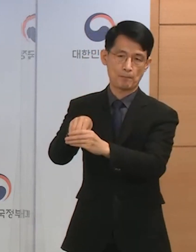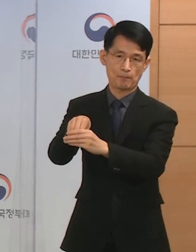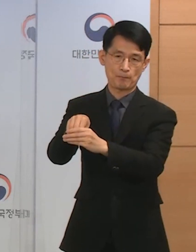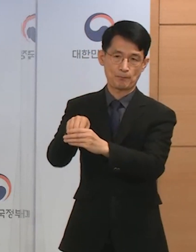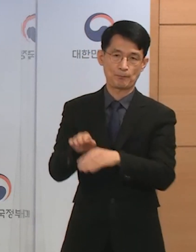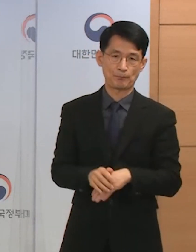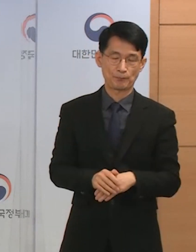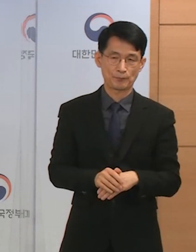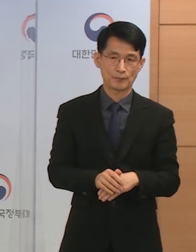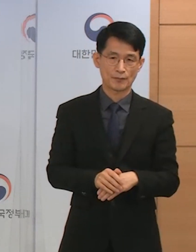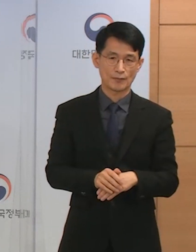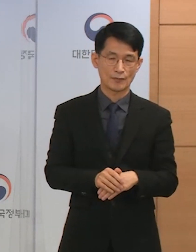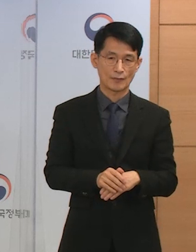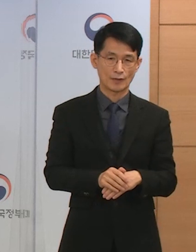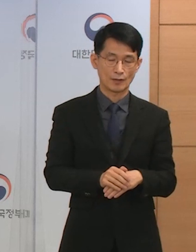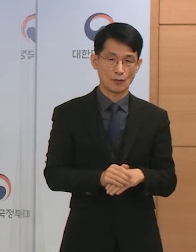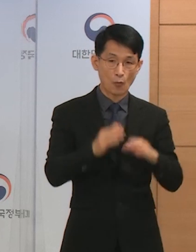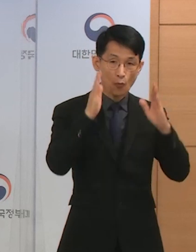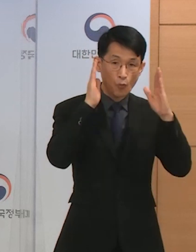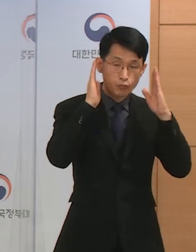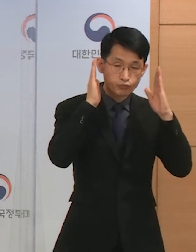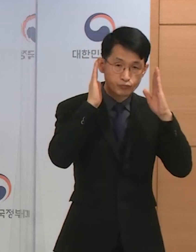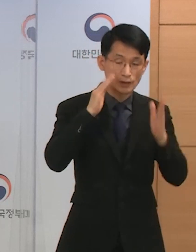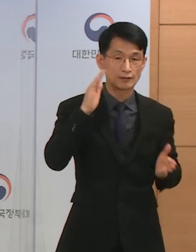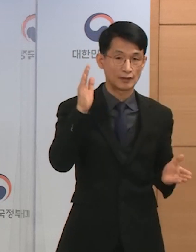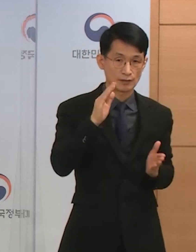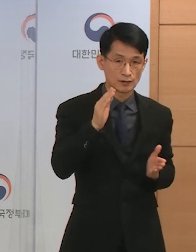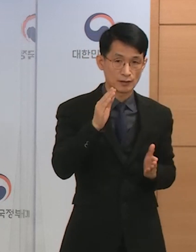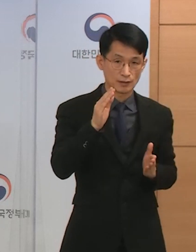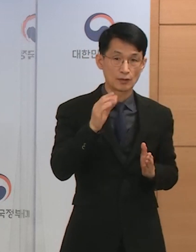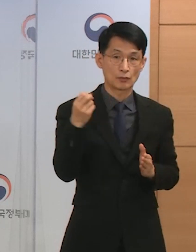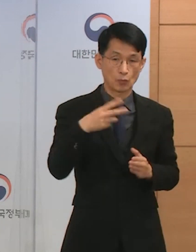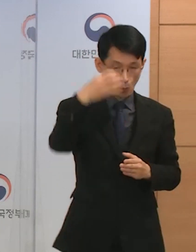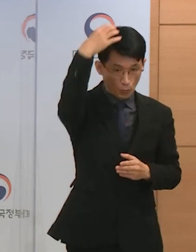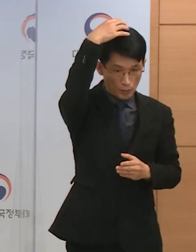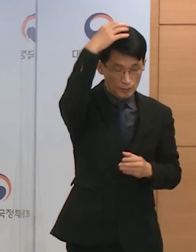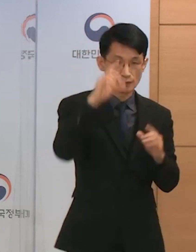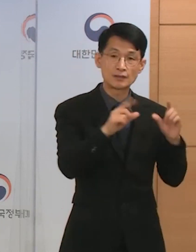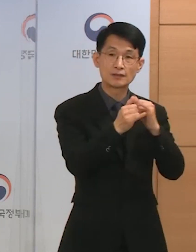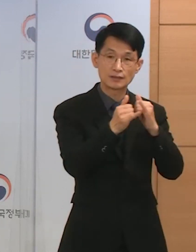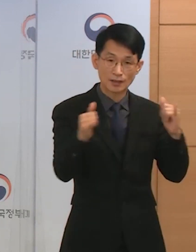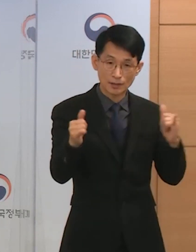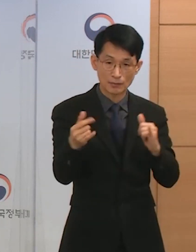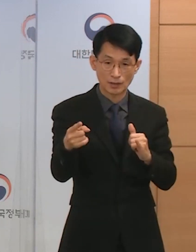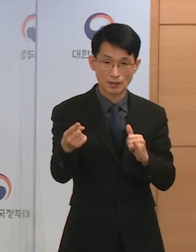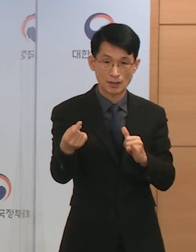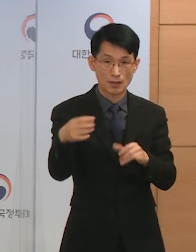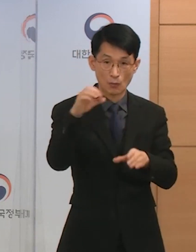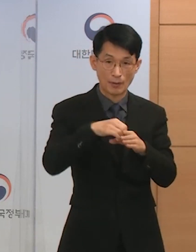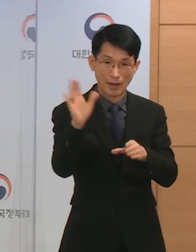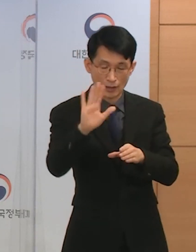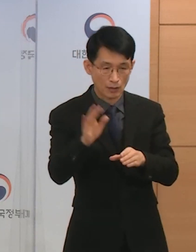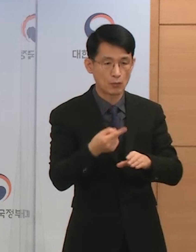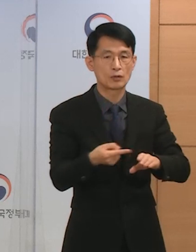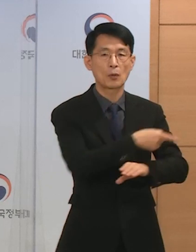따라 고시원과 옥탑방 등에 거주하는 취약 계층과 경쟁이 이루어지지